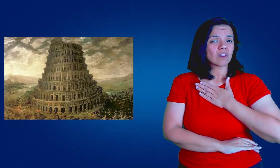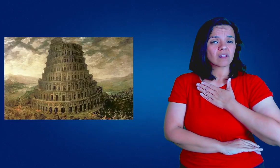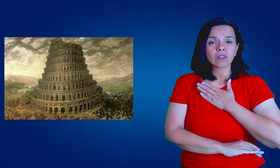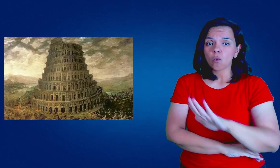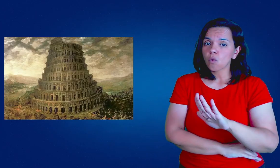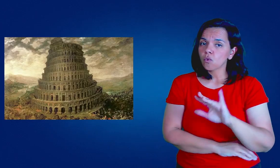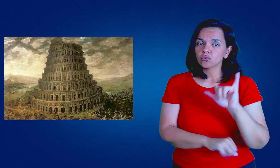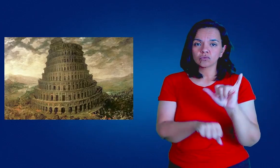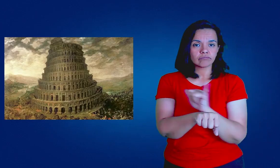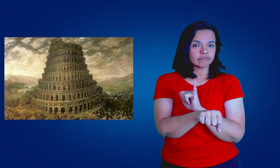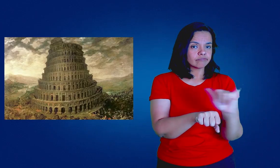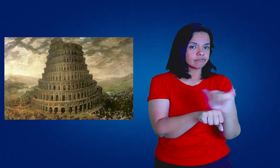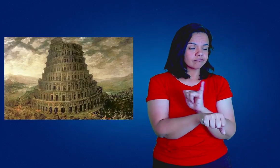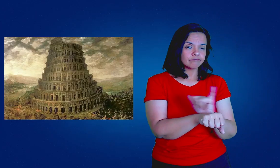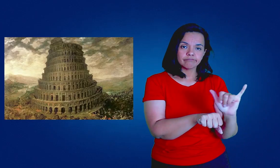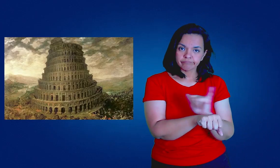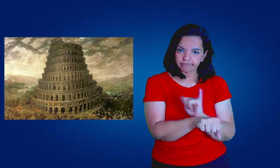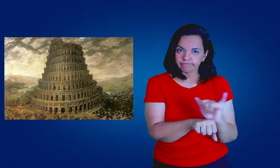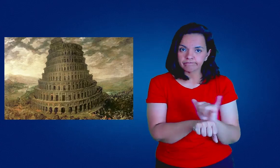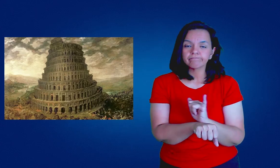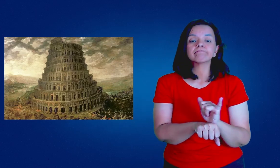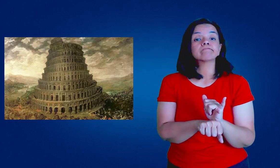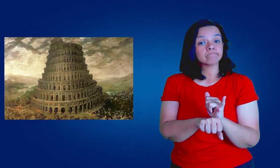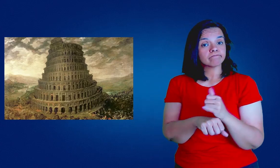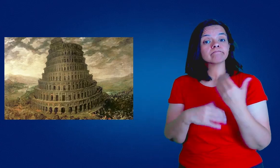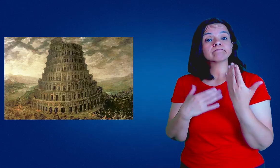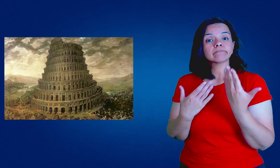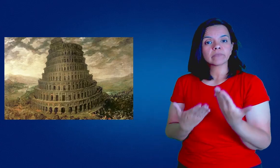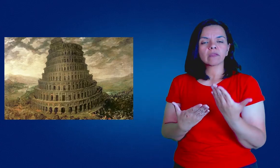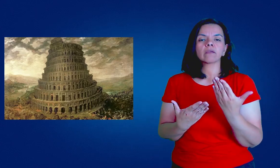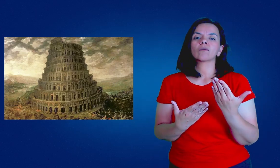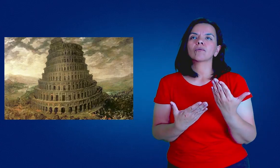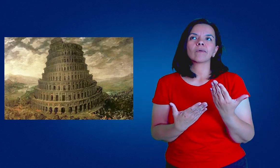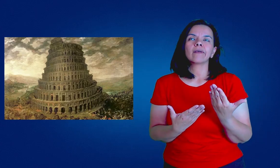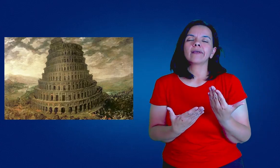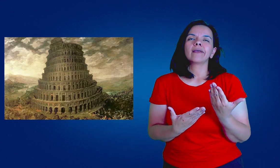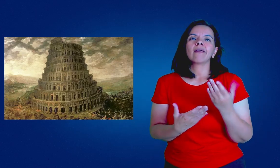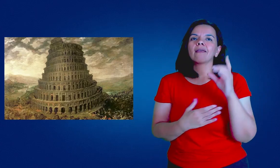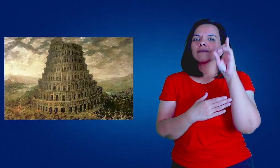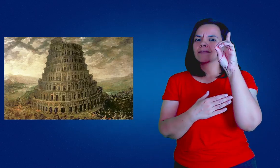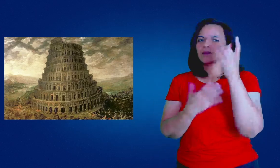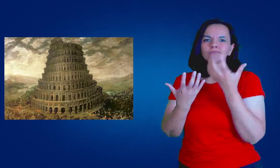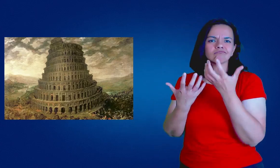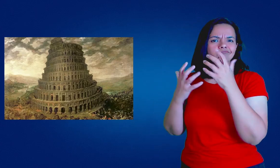ver o que tinha lá. E Deus não gostou dessa estratégia.